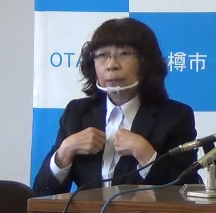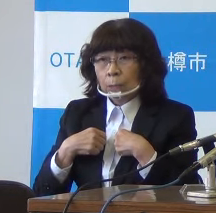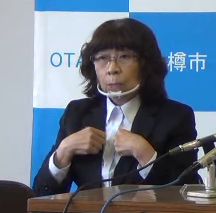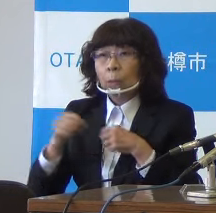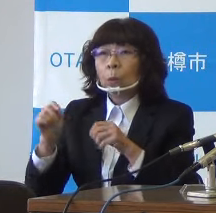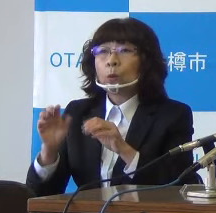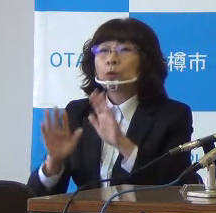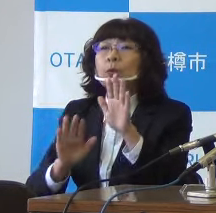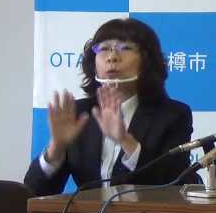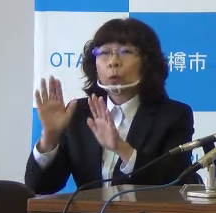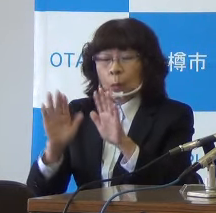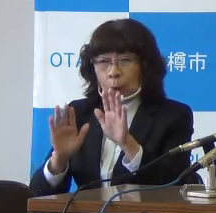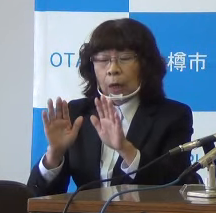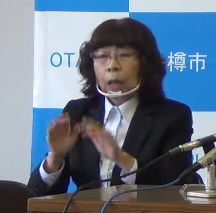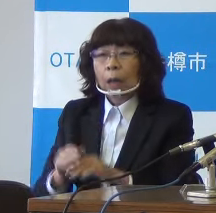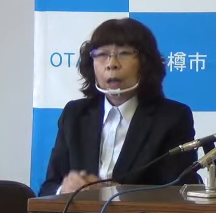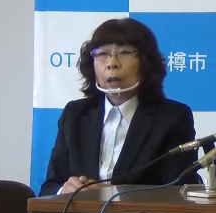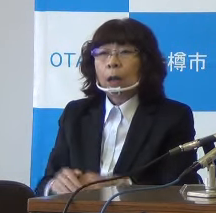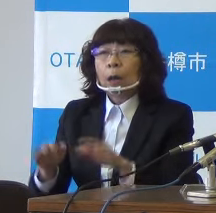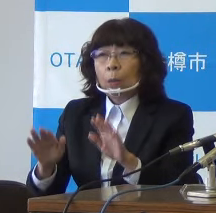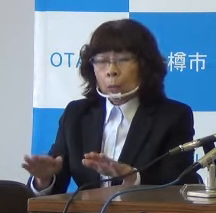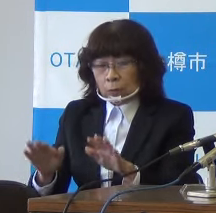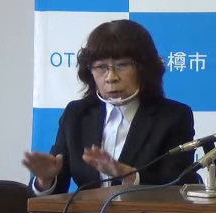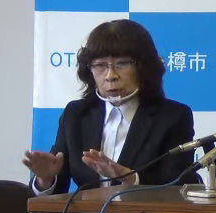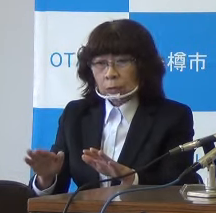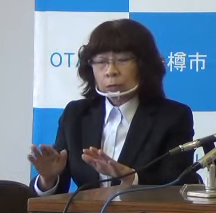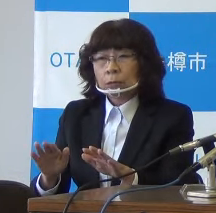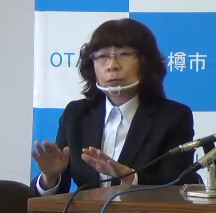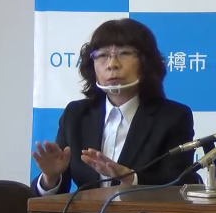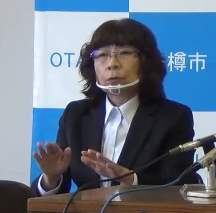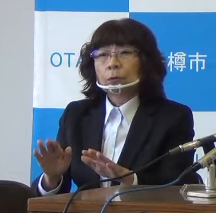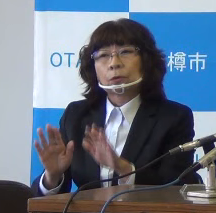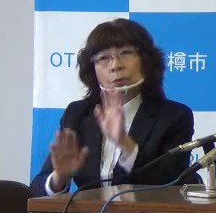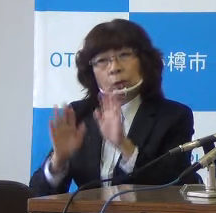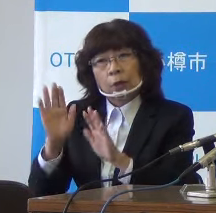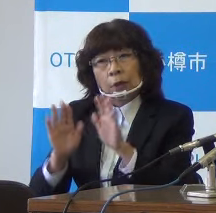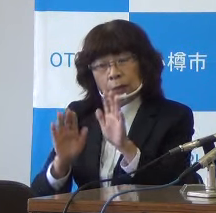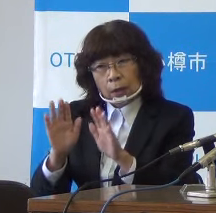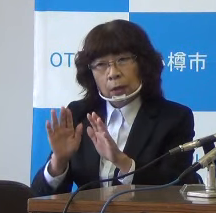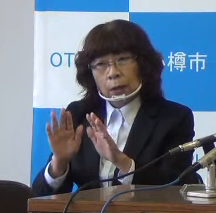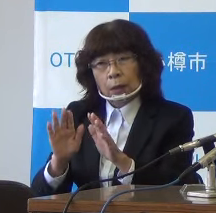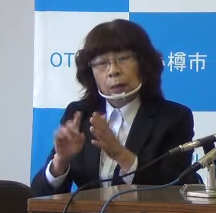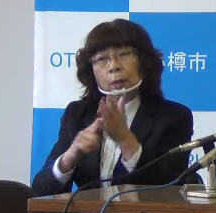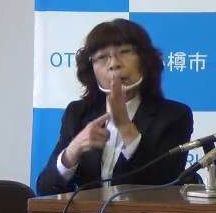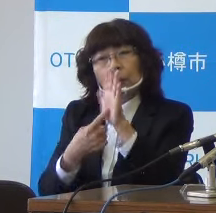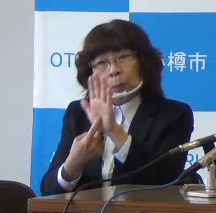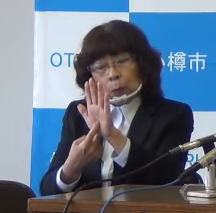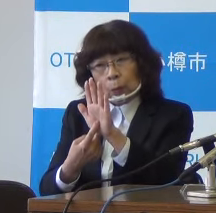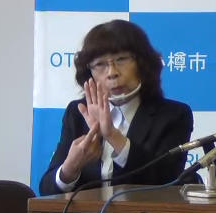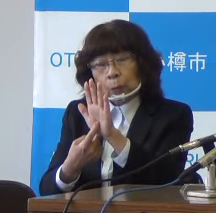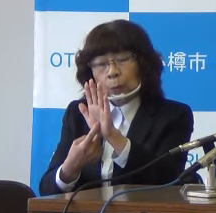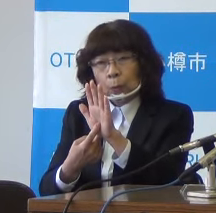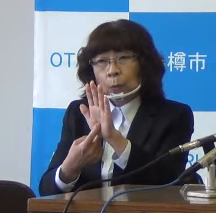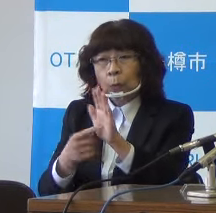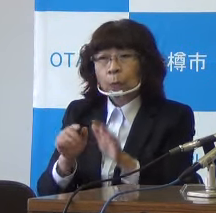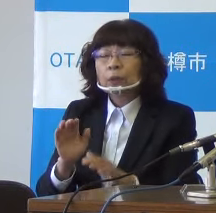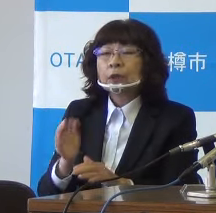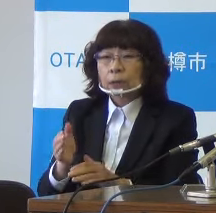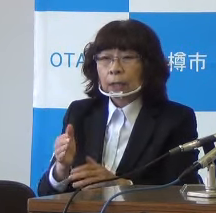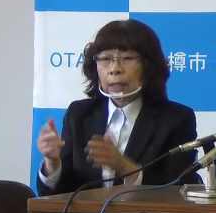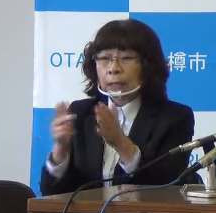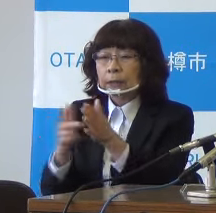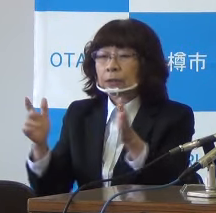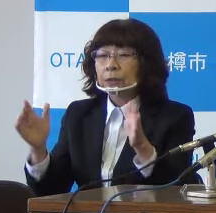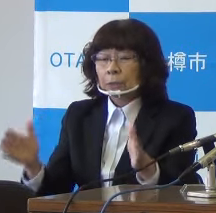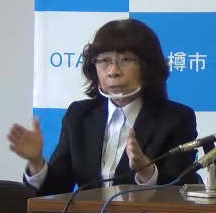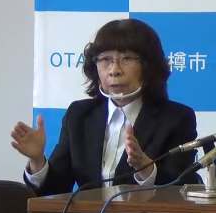は本日現在で公表ベースとなりますが1週